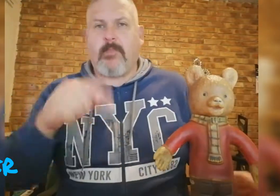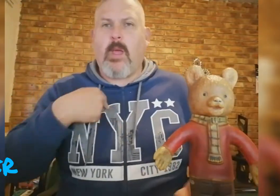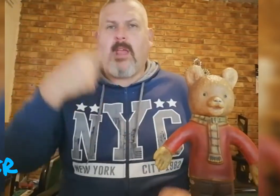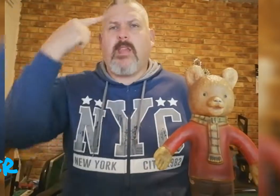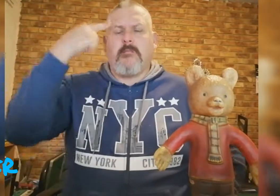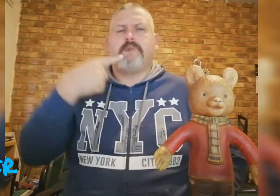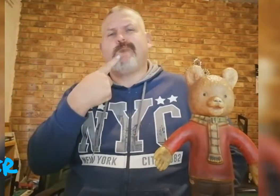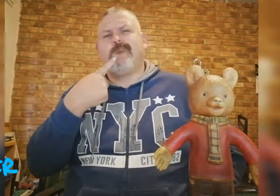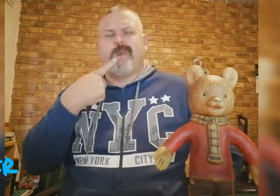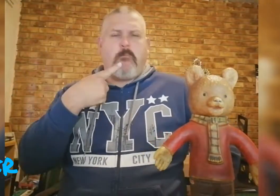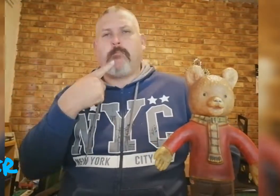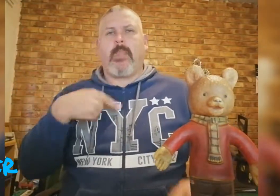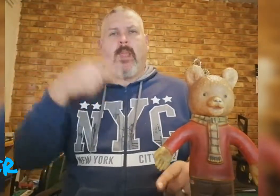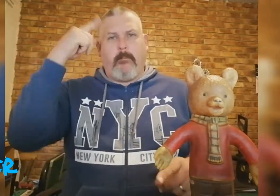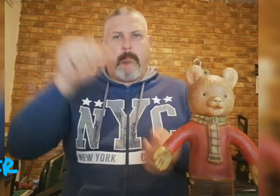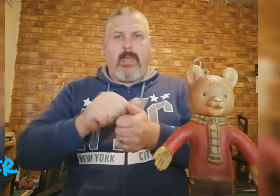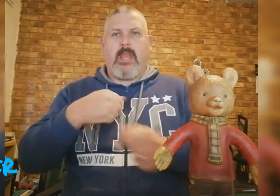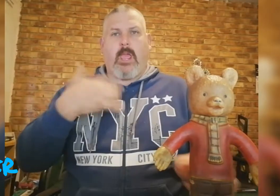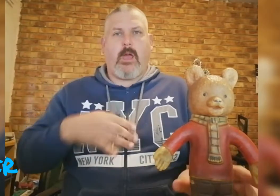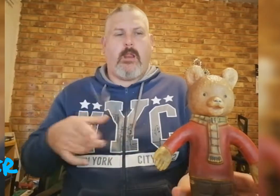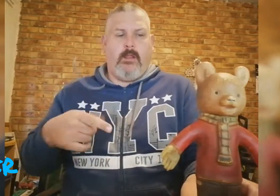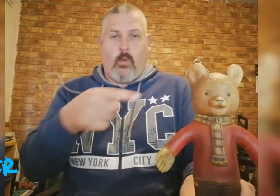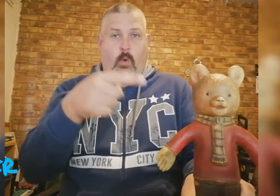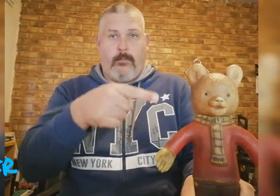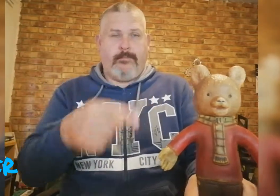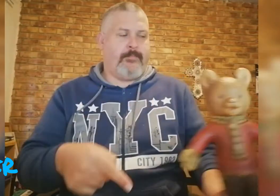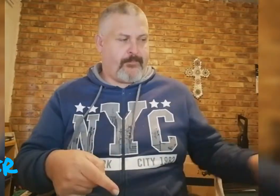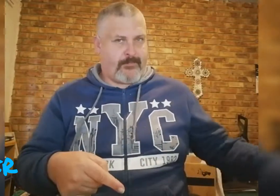Nou, ek ben beter ek gaan om.